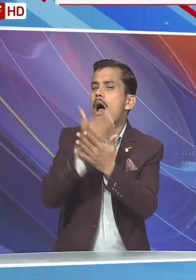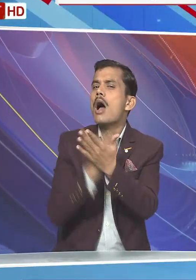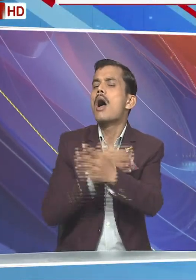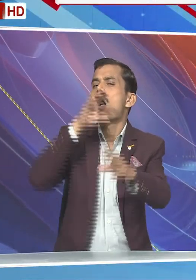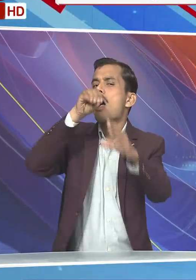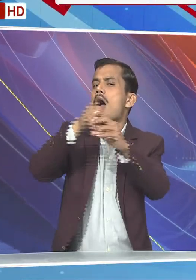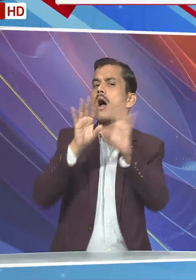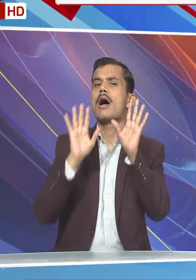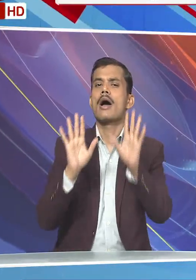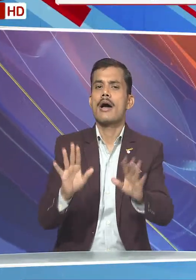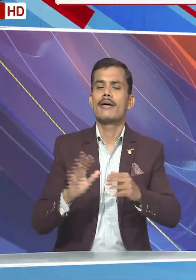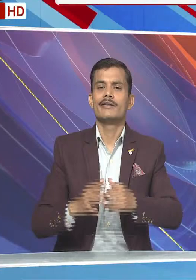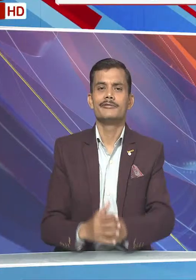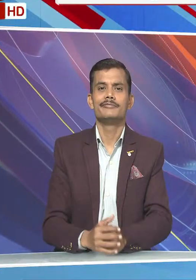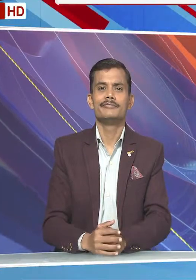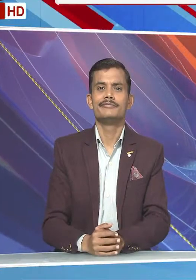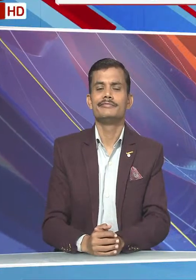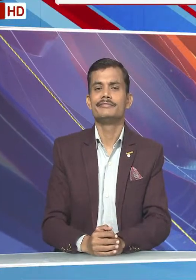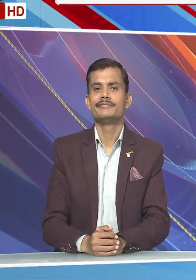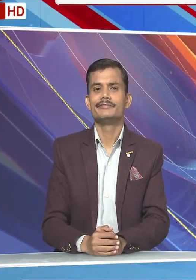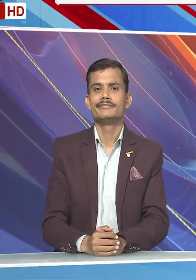होंगे।